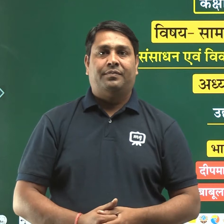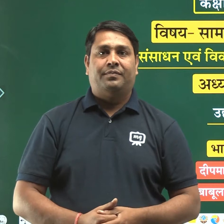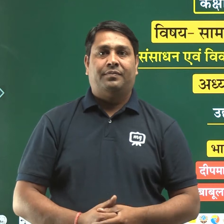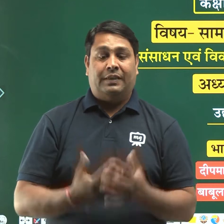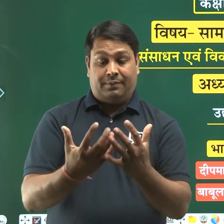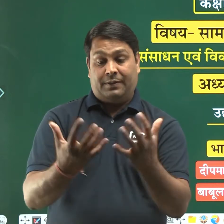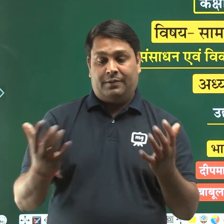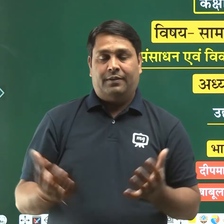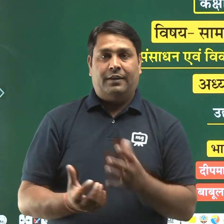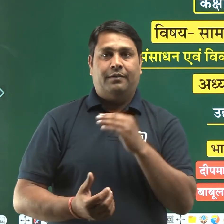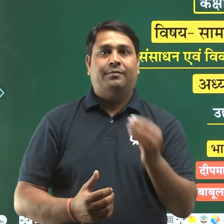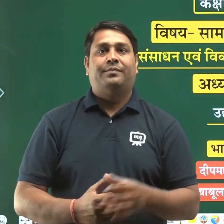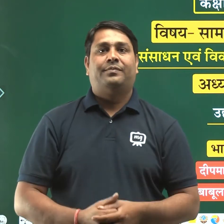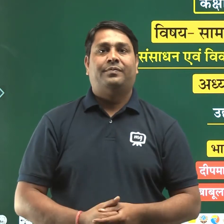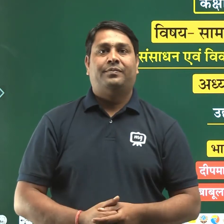संसाधन एवं